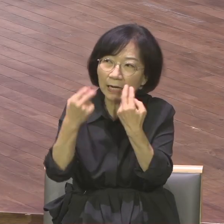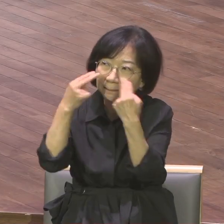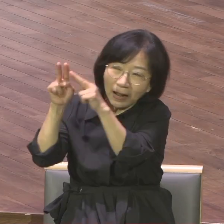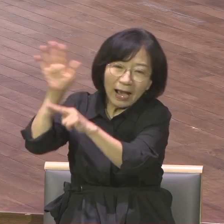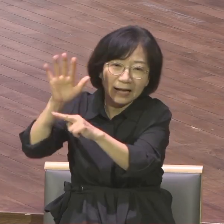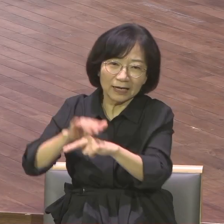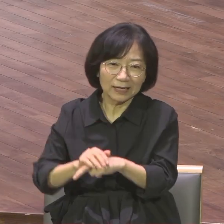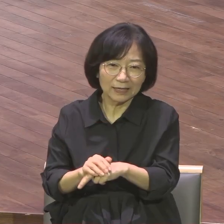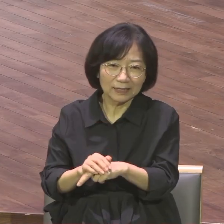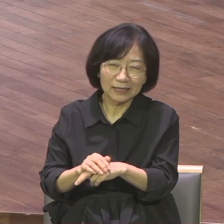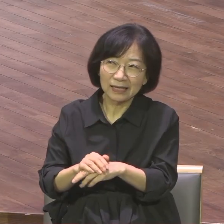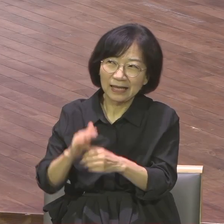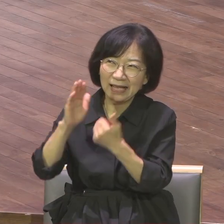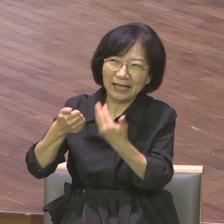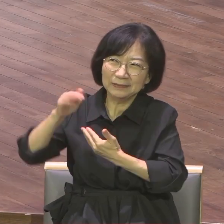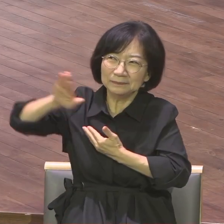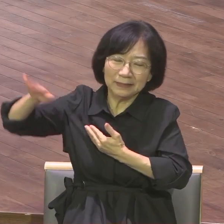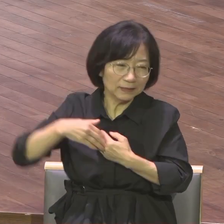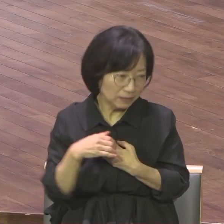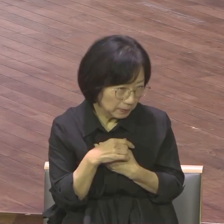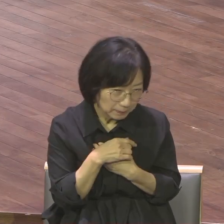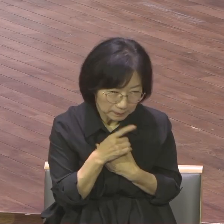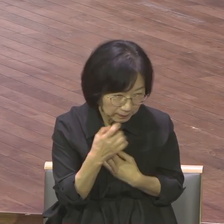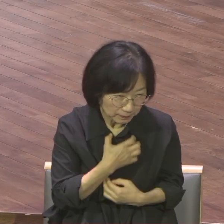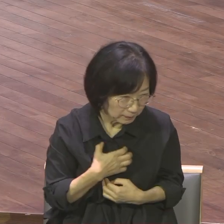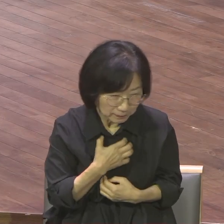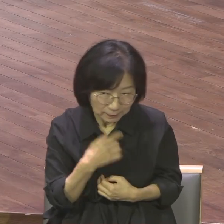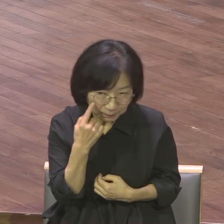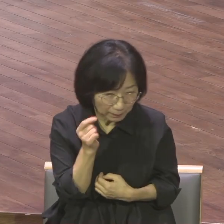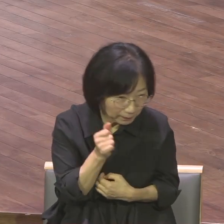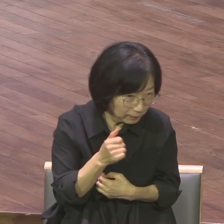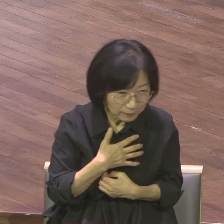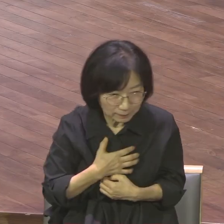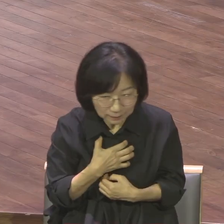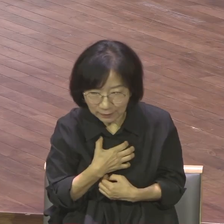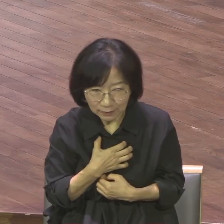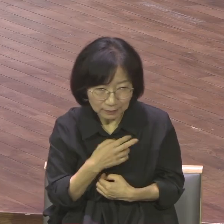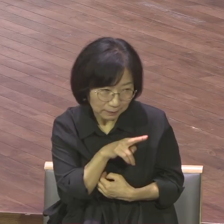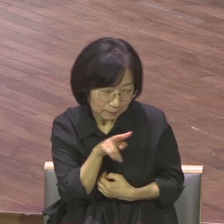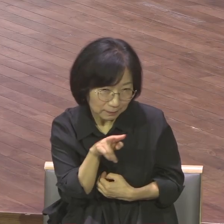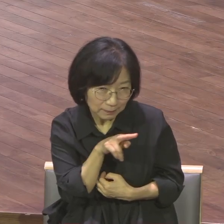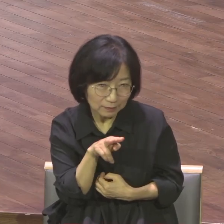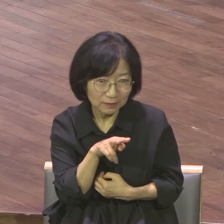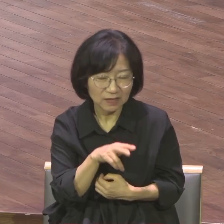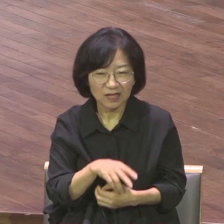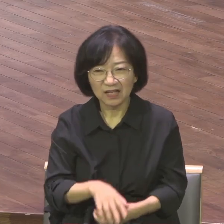거짓말을 바라보는 척하지 아니에요. 사람 말 듣고 사람 바라보죠.